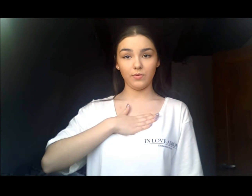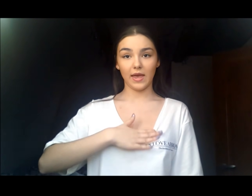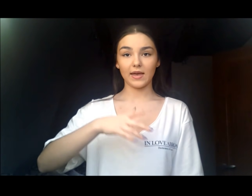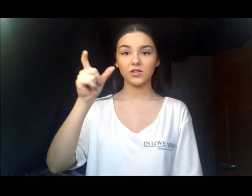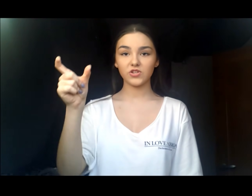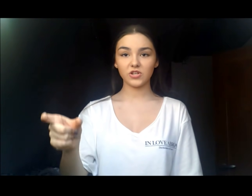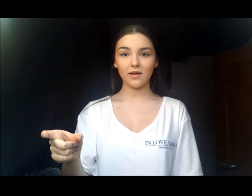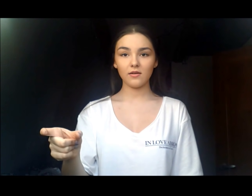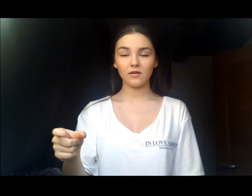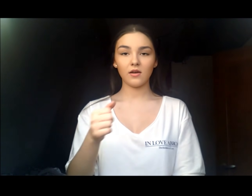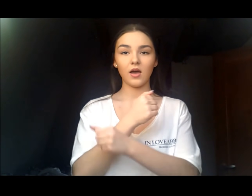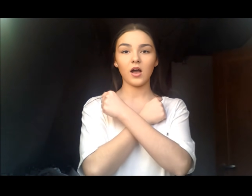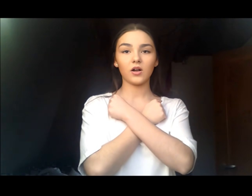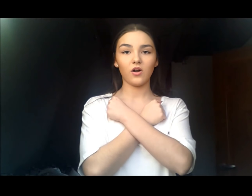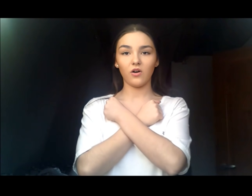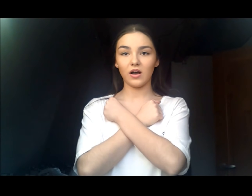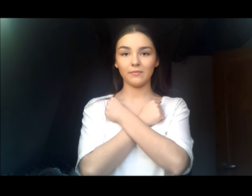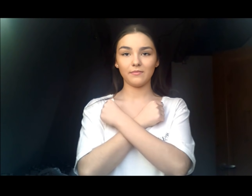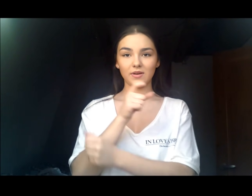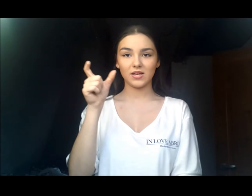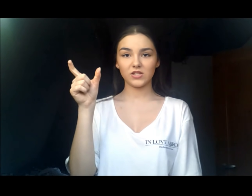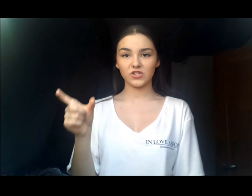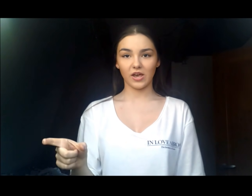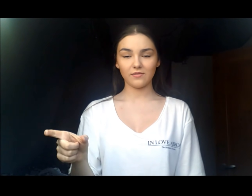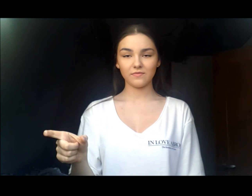Lubię cię. Kocham cię.